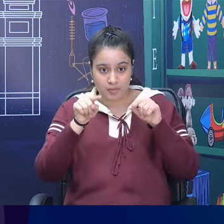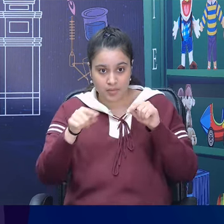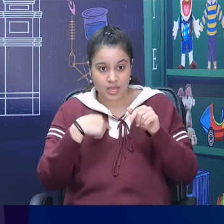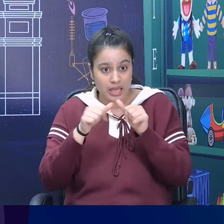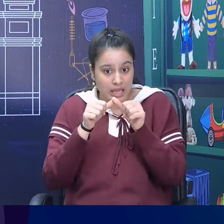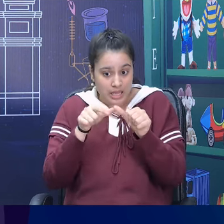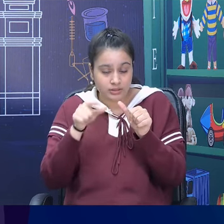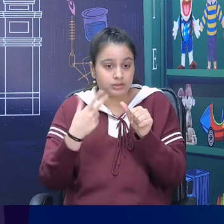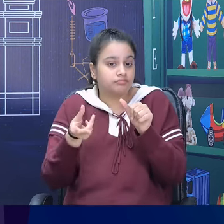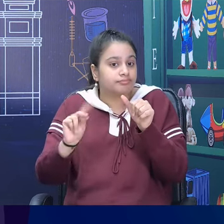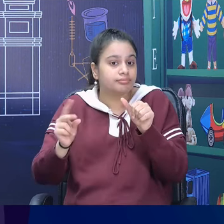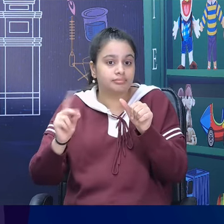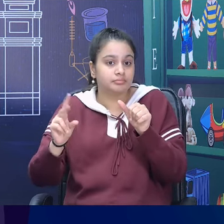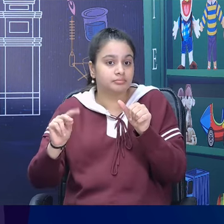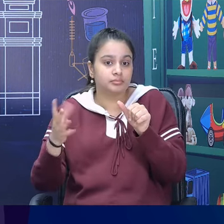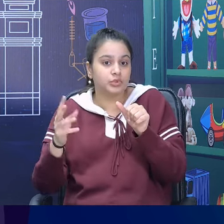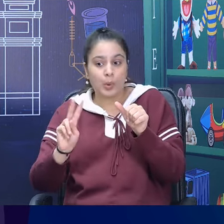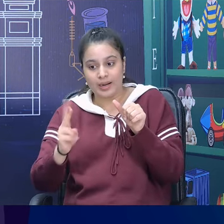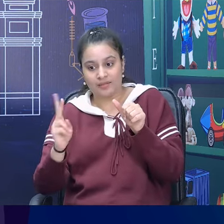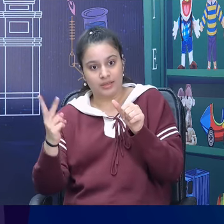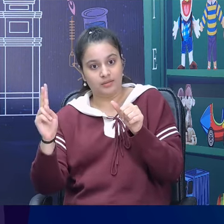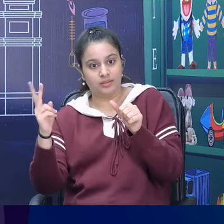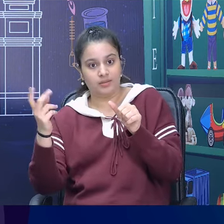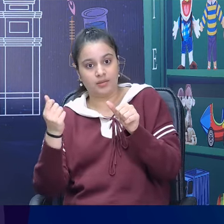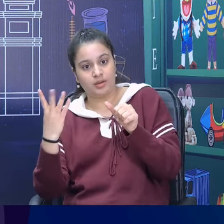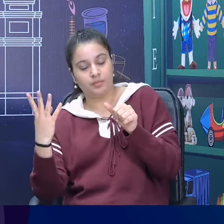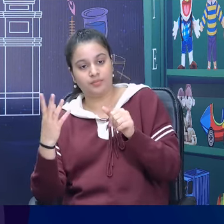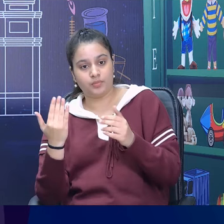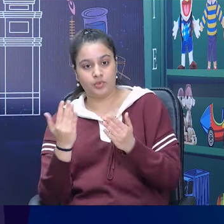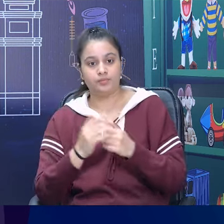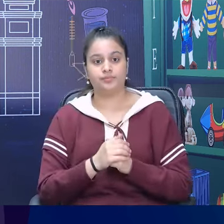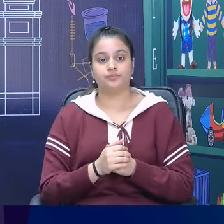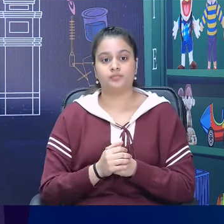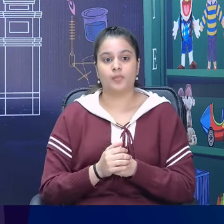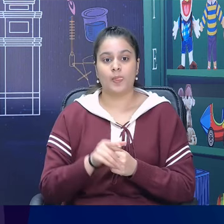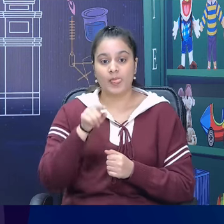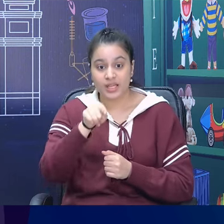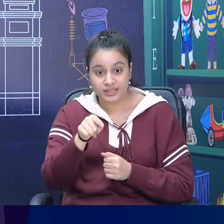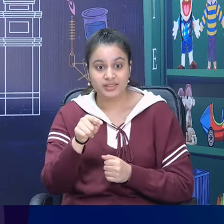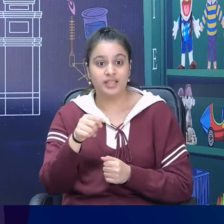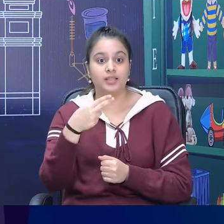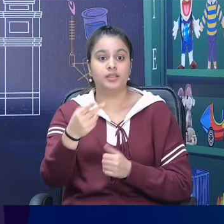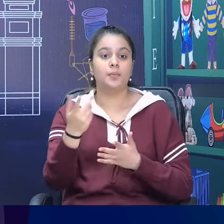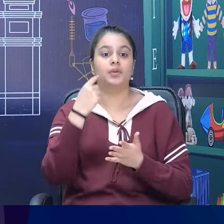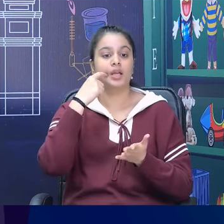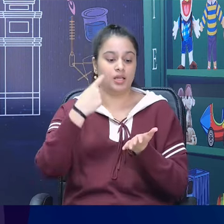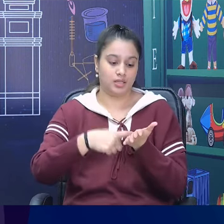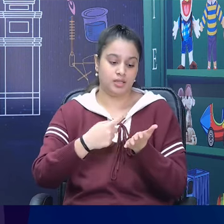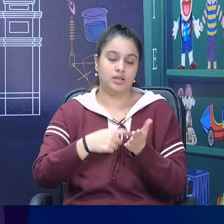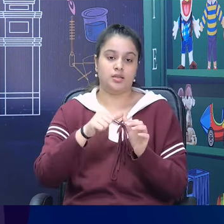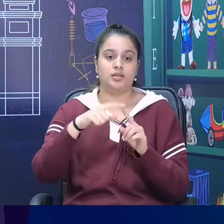रिपीट नहीं होगी तो इस टाइप के नंबर जो नॉन टर्मिनेटिंग है एंड नॉन रिपीटिंग है वो इरेशनल नंबर कहलाते हैं जैसे √2